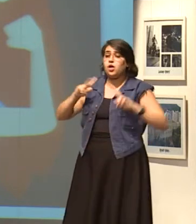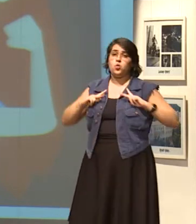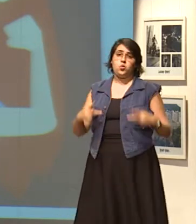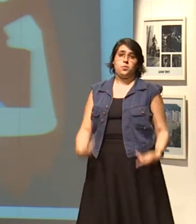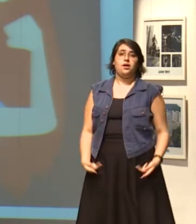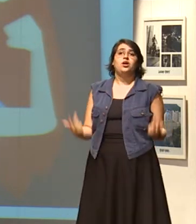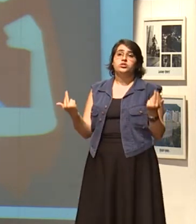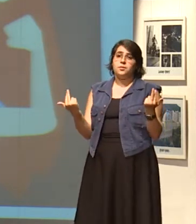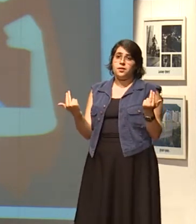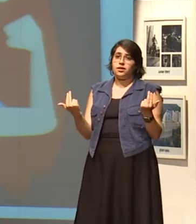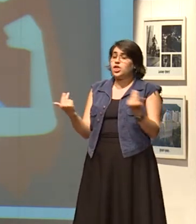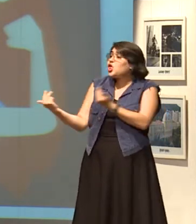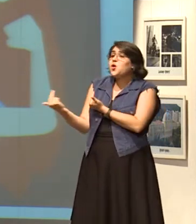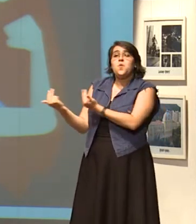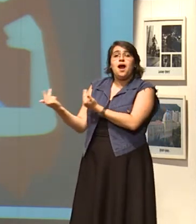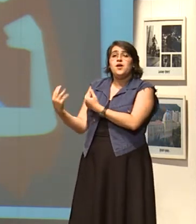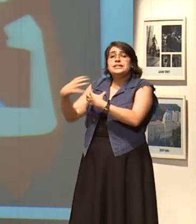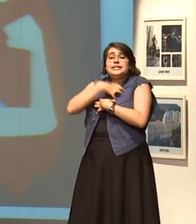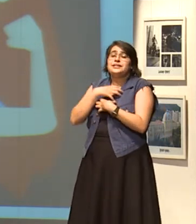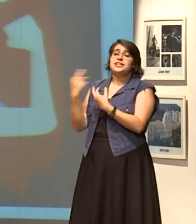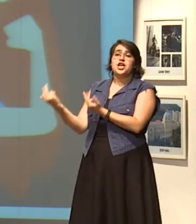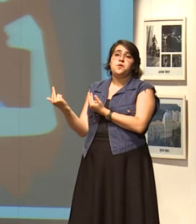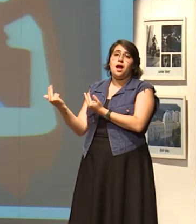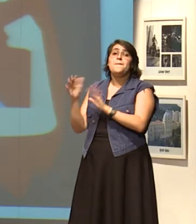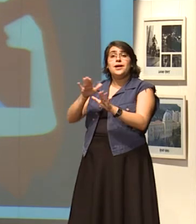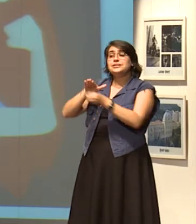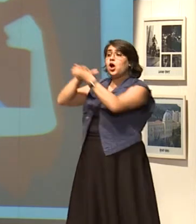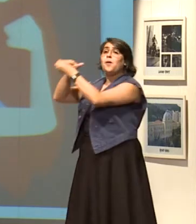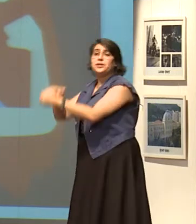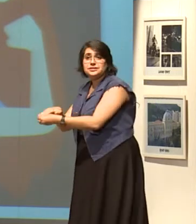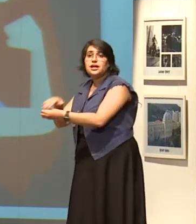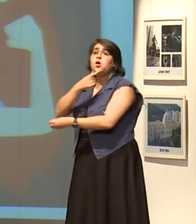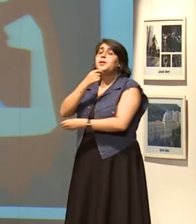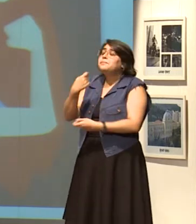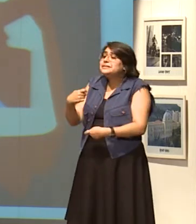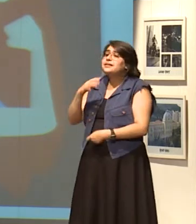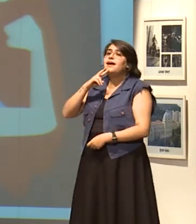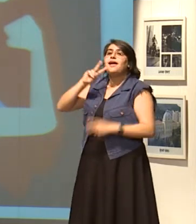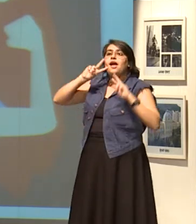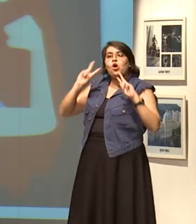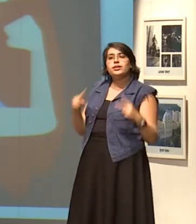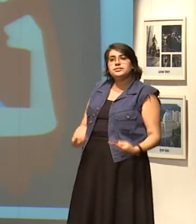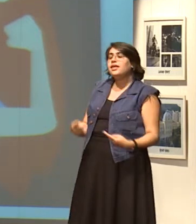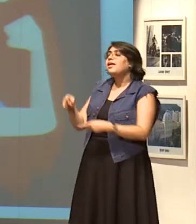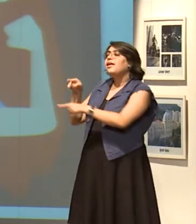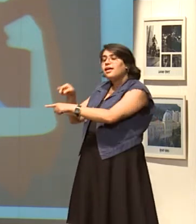apoiar sua mãe, porque ele é ser humano igual. Ele tem os mesmos sentimentos. O homem